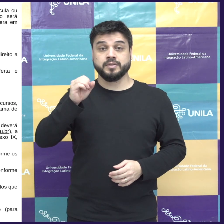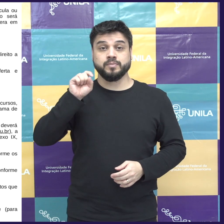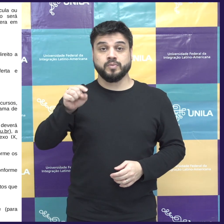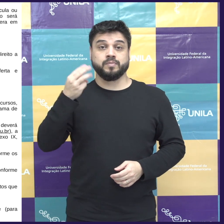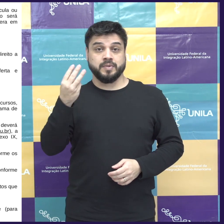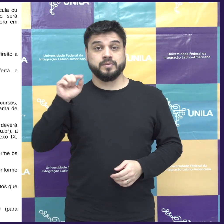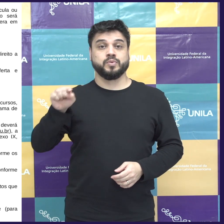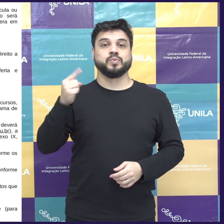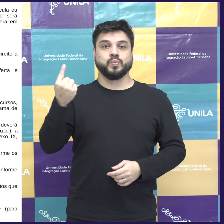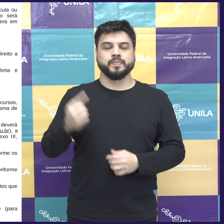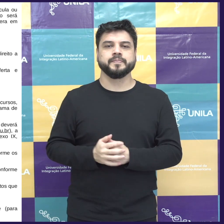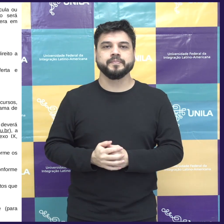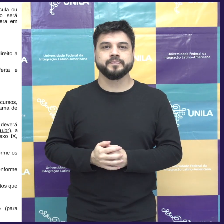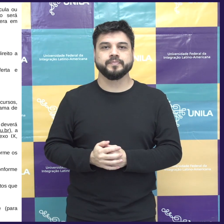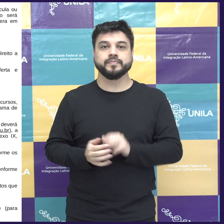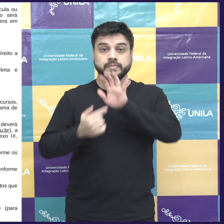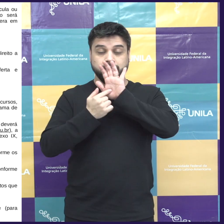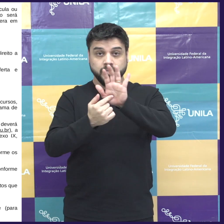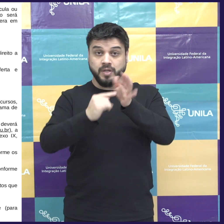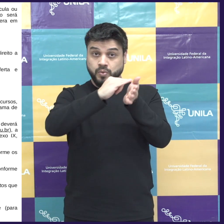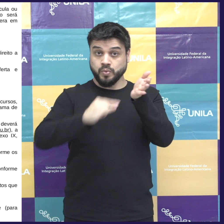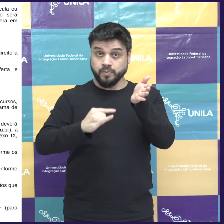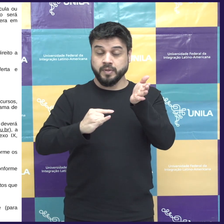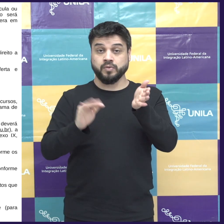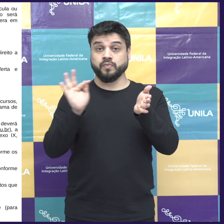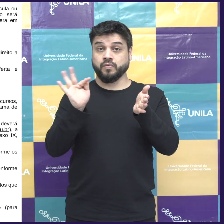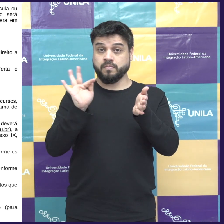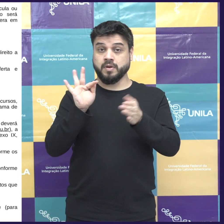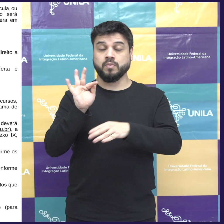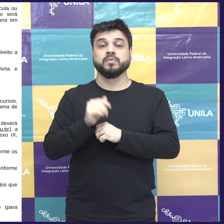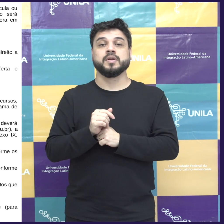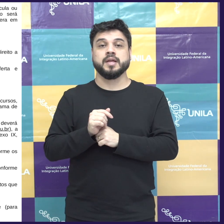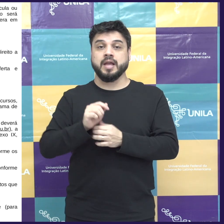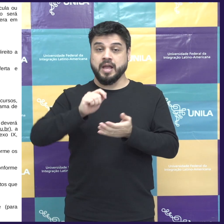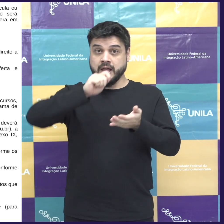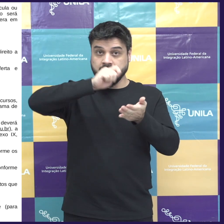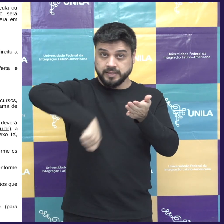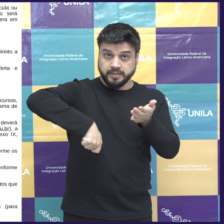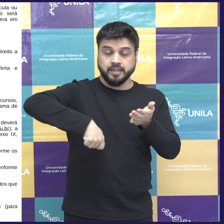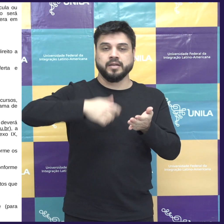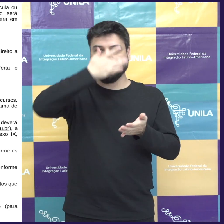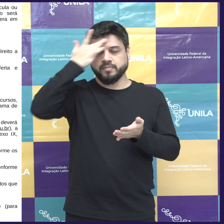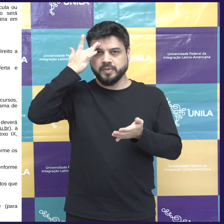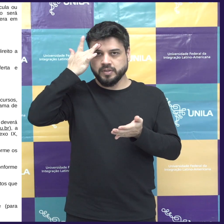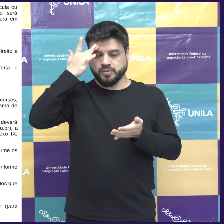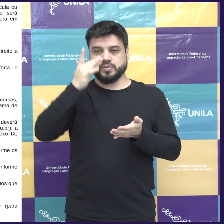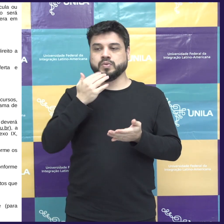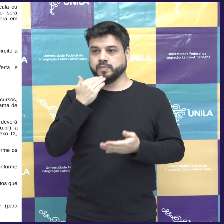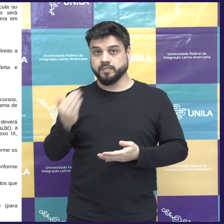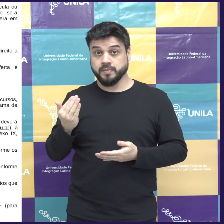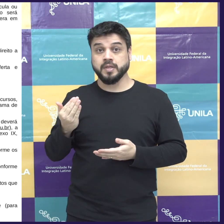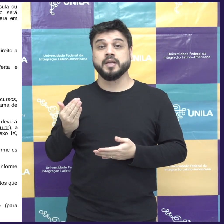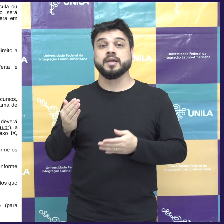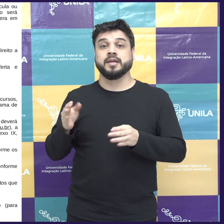10.3.1. Apresentação do documento formal assinado pelo requerente, conforme anexo